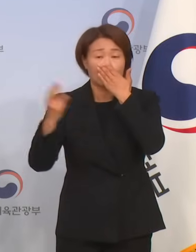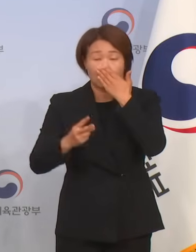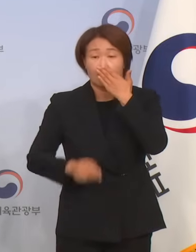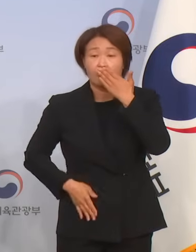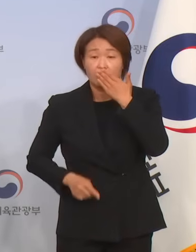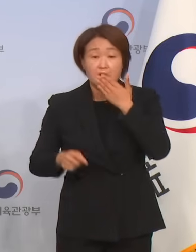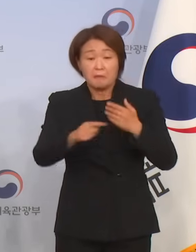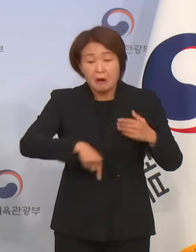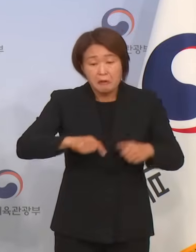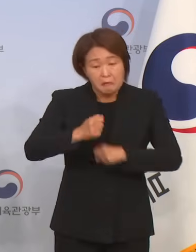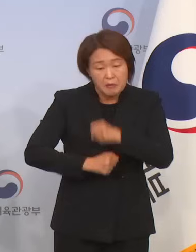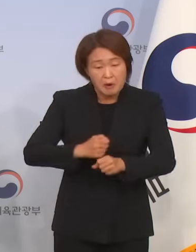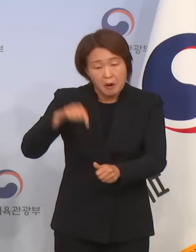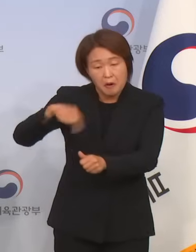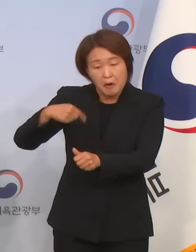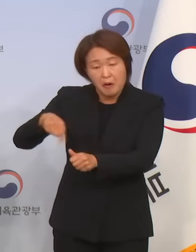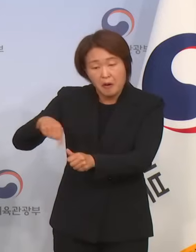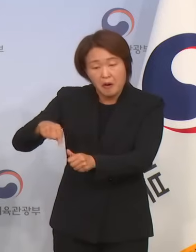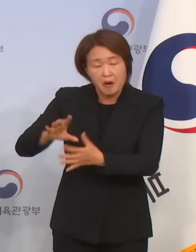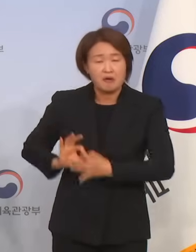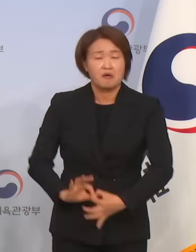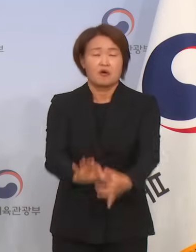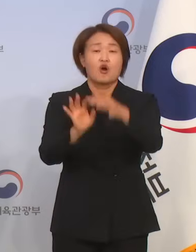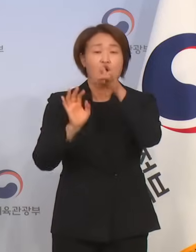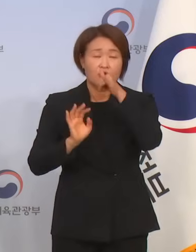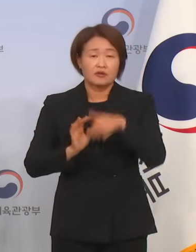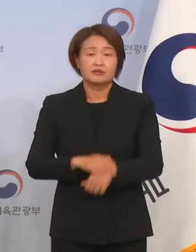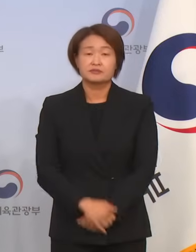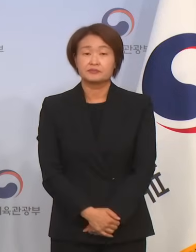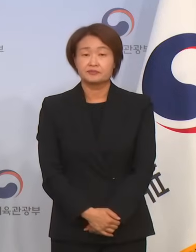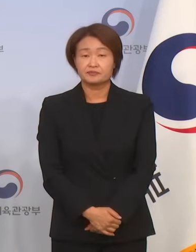자체적으로 강습회 운영도 하고 있었습니다.